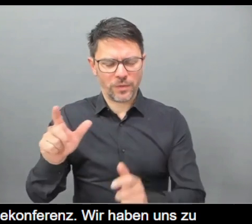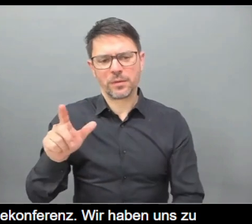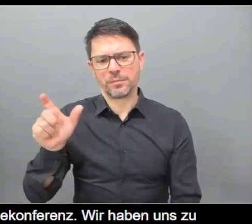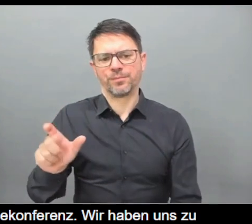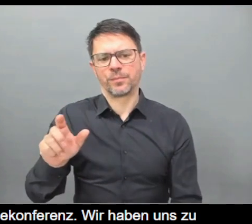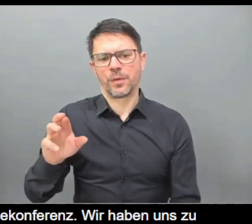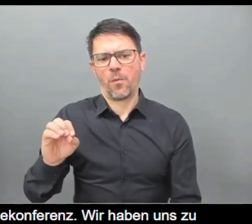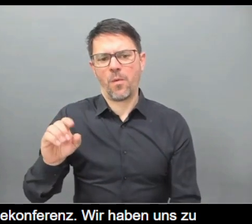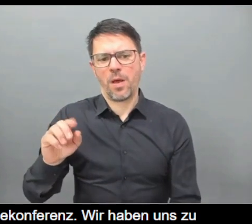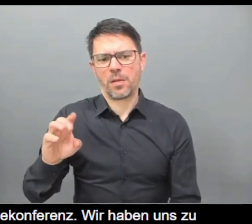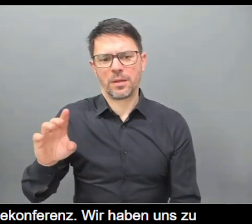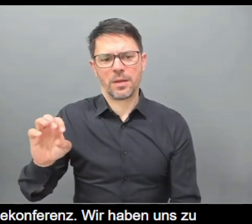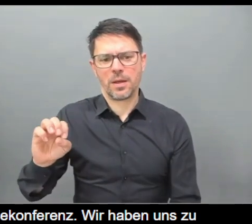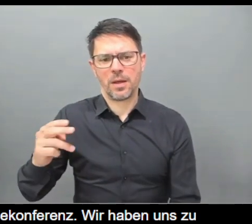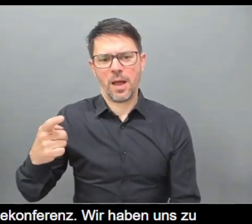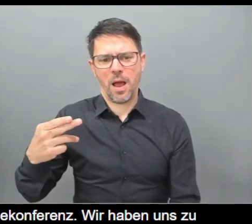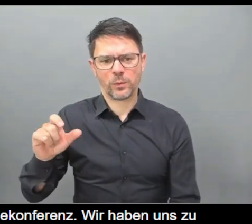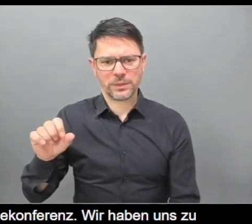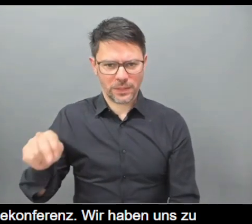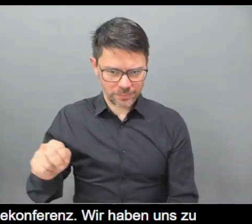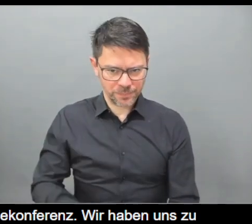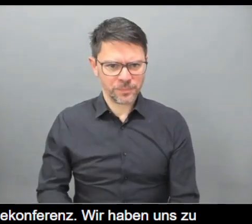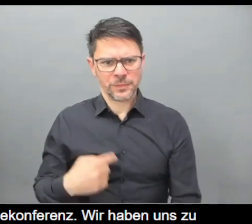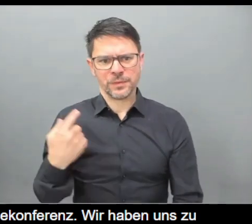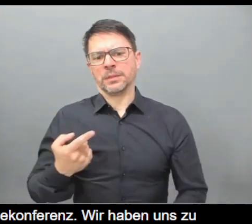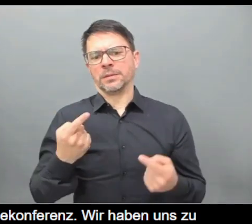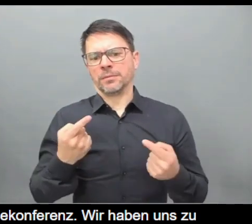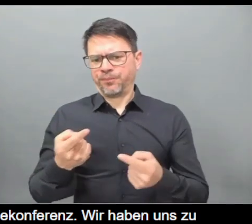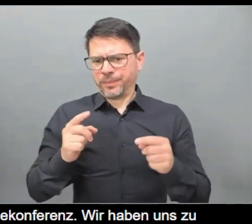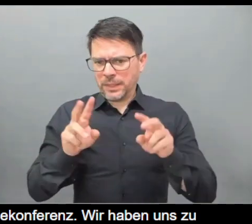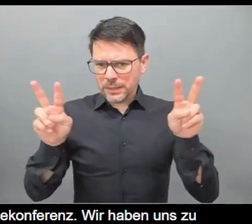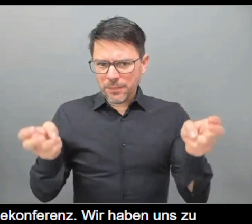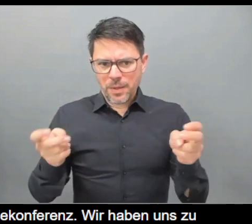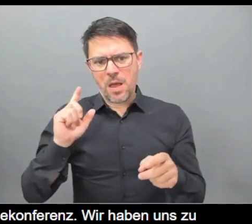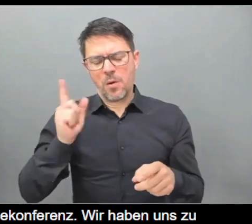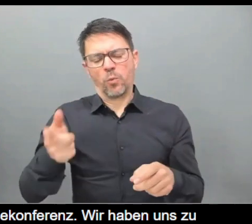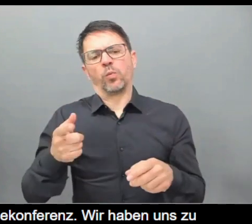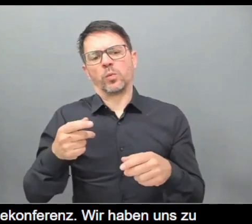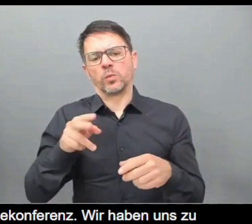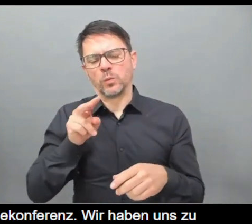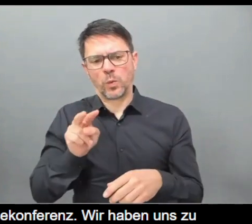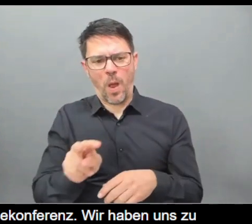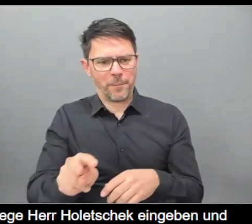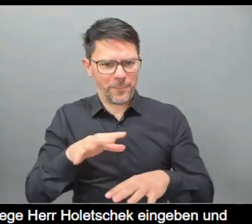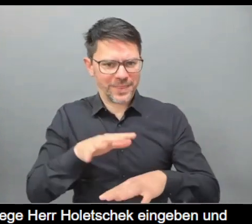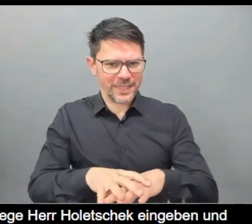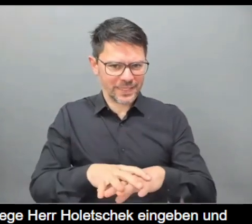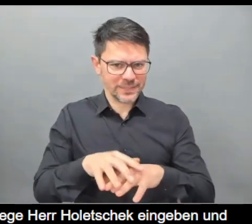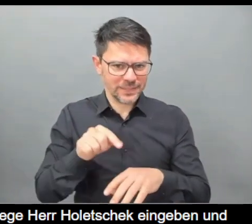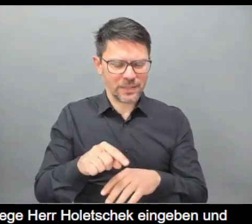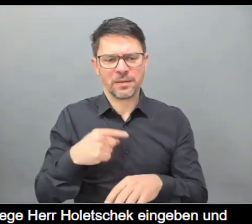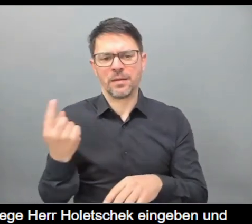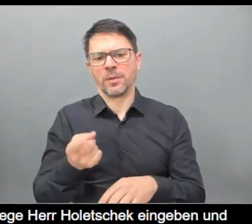Der Kollege Piazolo hat da den aktuellen Stand der Umsetzung der verschiedenen Bemühungen referiert,